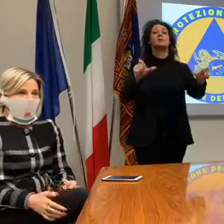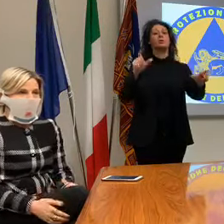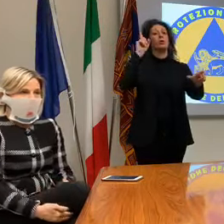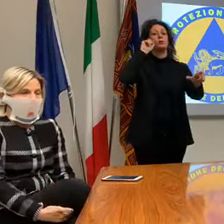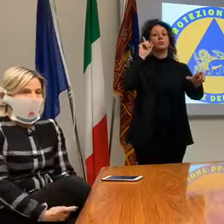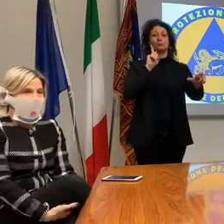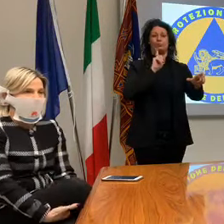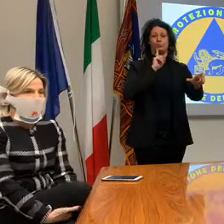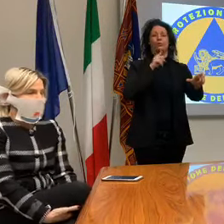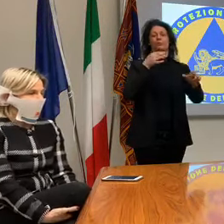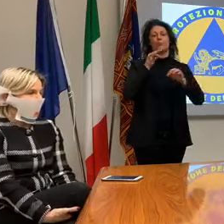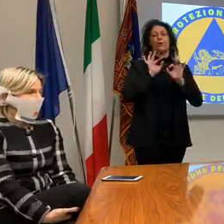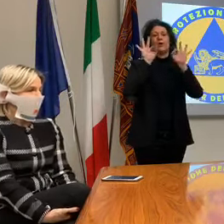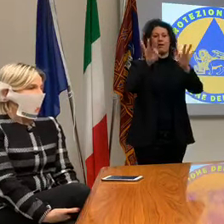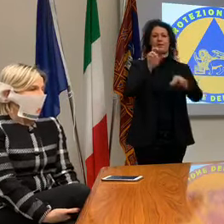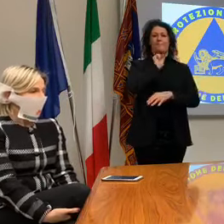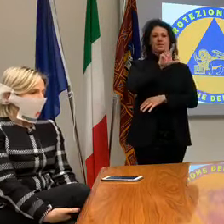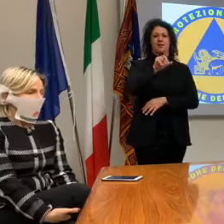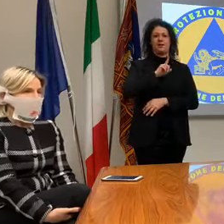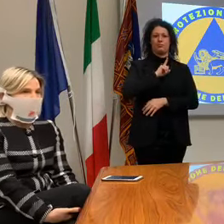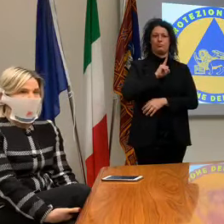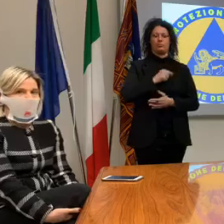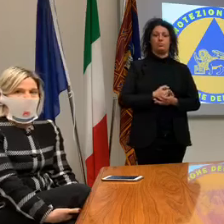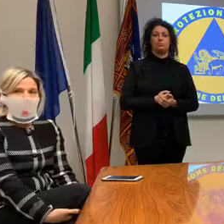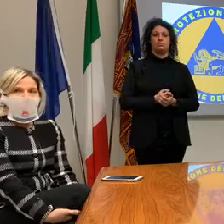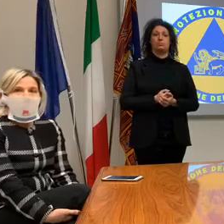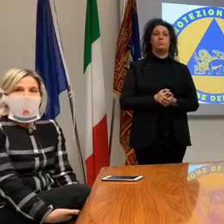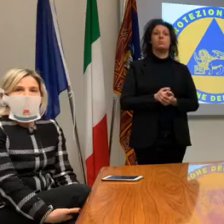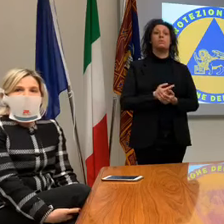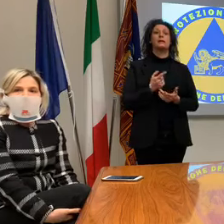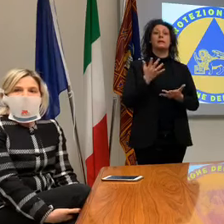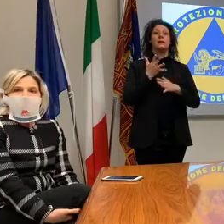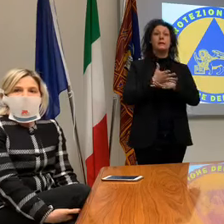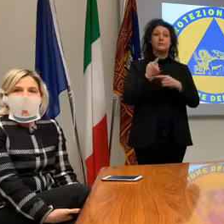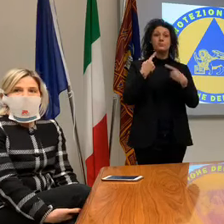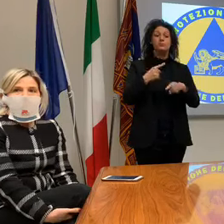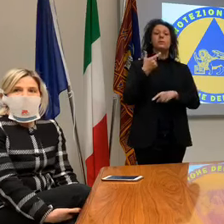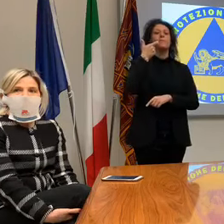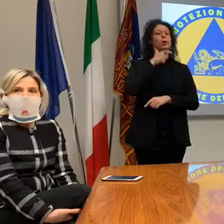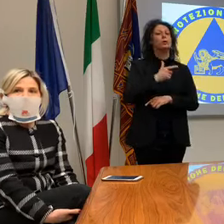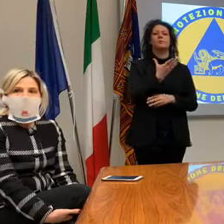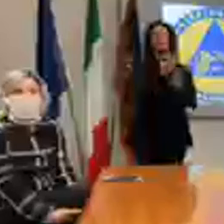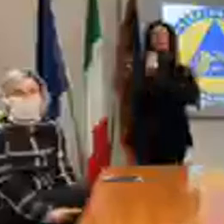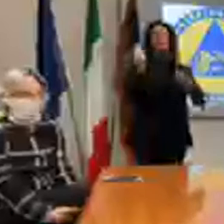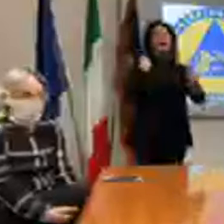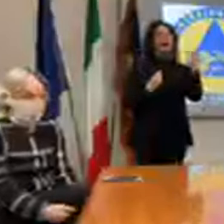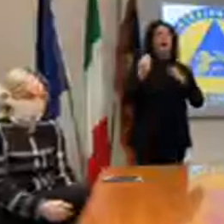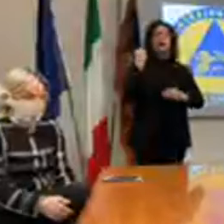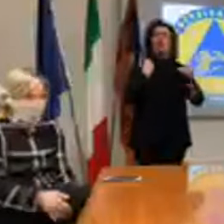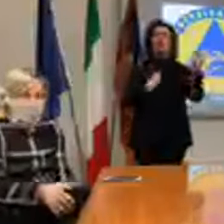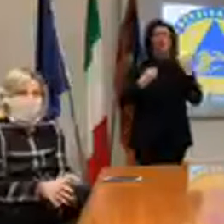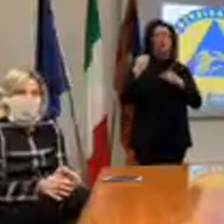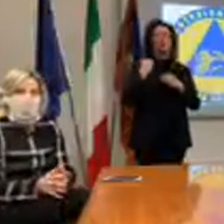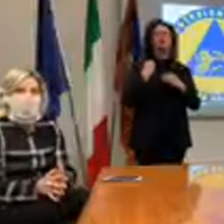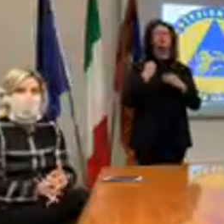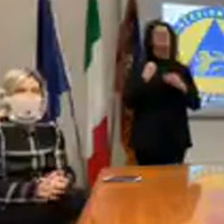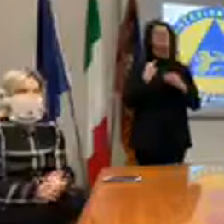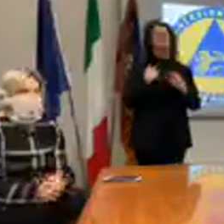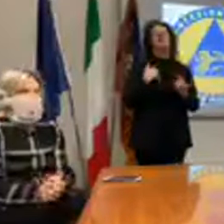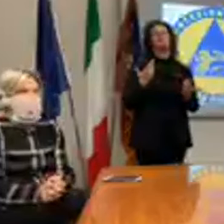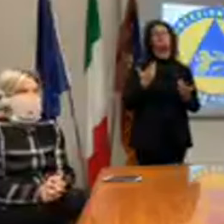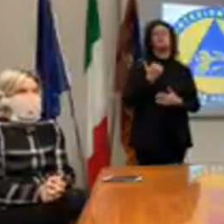udire. E ve lo dico perché abbiamo avuto un sacco di richieste e quindi mi scuso con tutti i cittadini